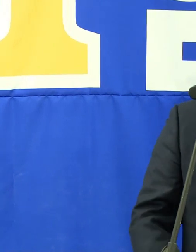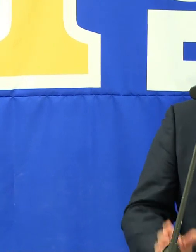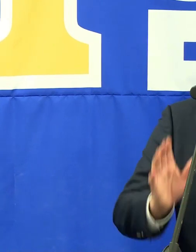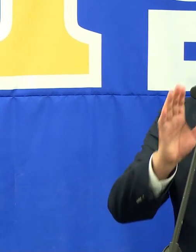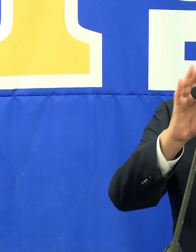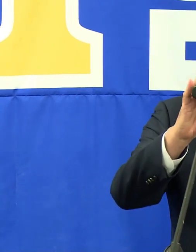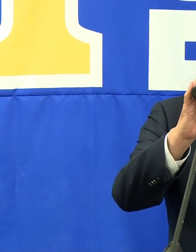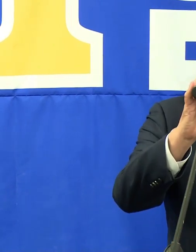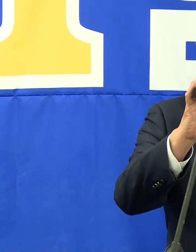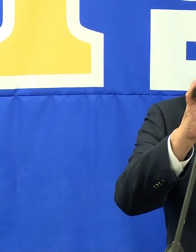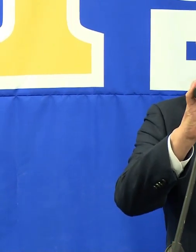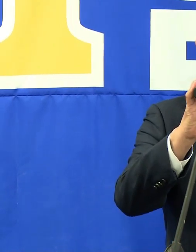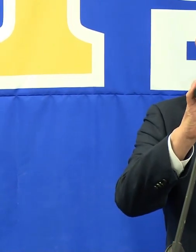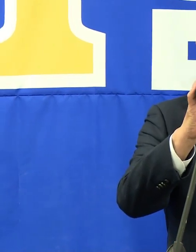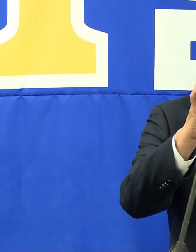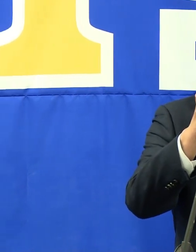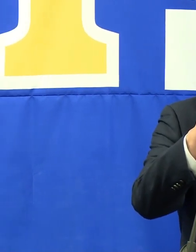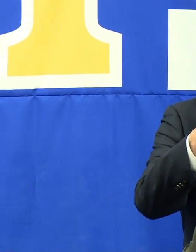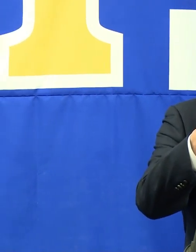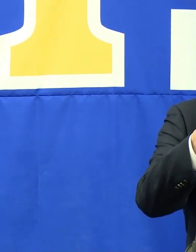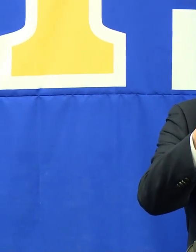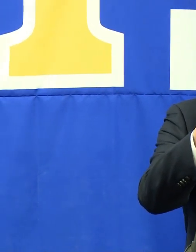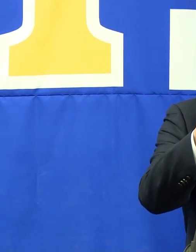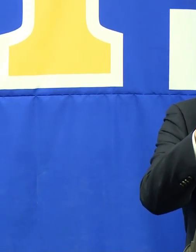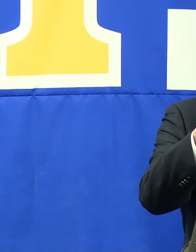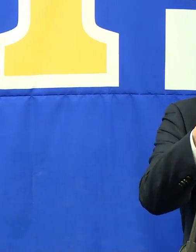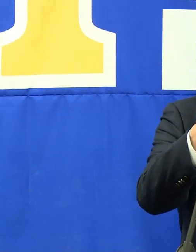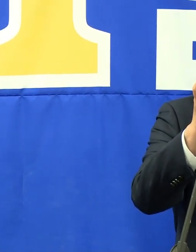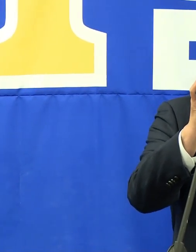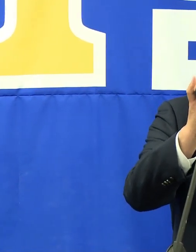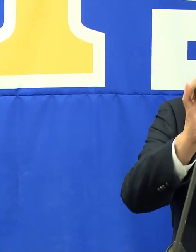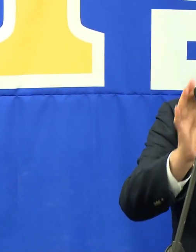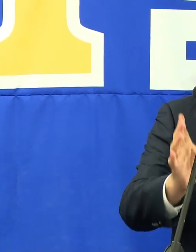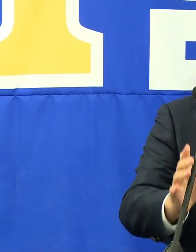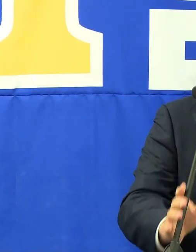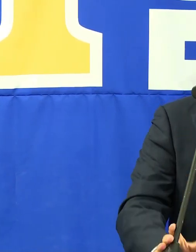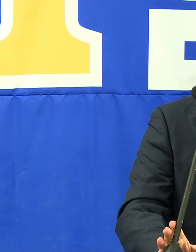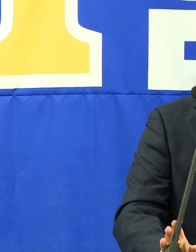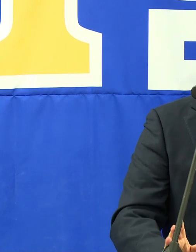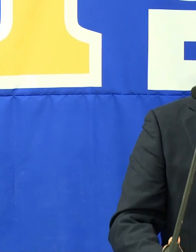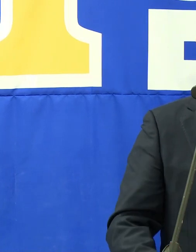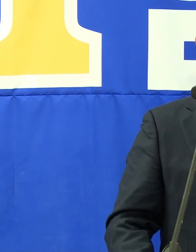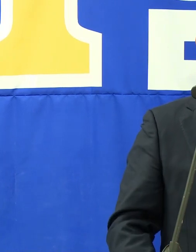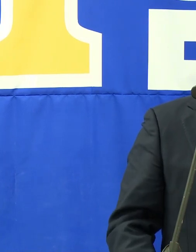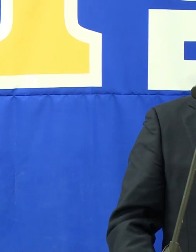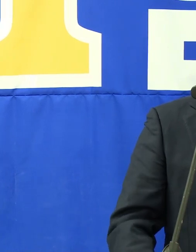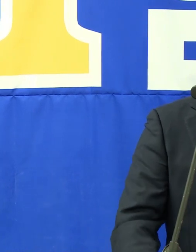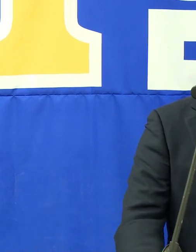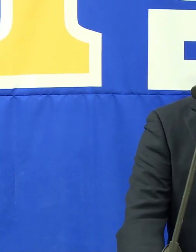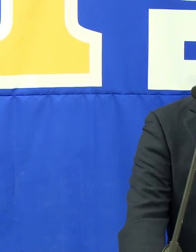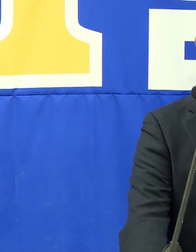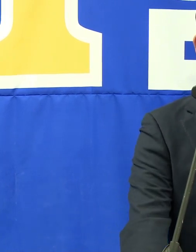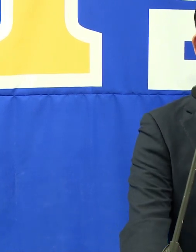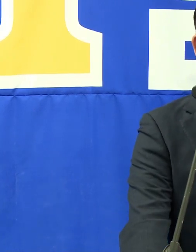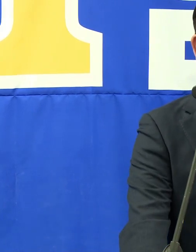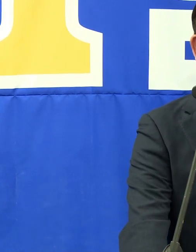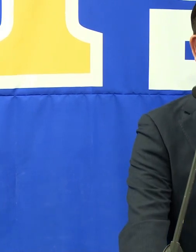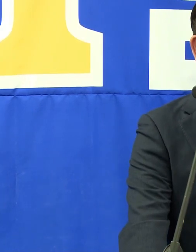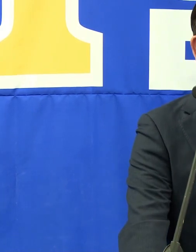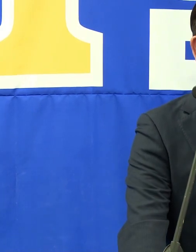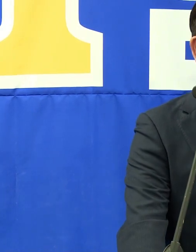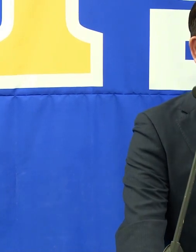김현익 그동안 중대를 맡아서 정말 고생 많이 하시고 이번 지방선거를 준비를 확실히 잘해주셨다는